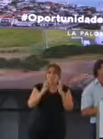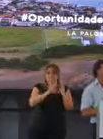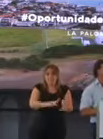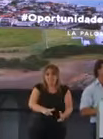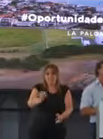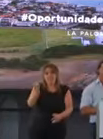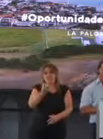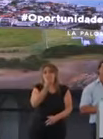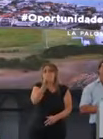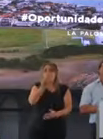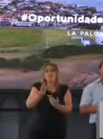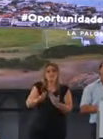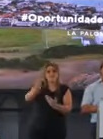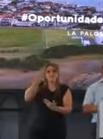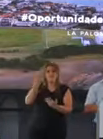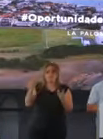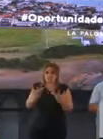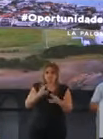y lo quiero repetir.